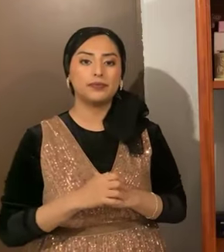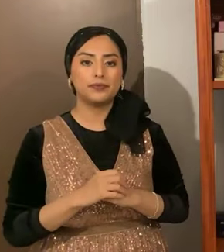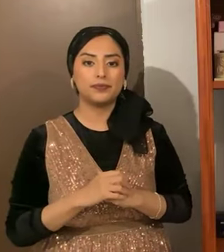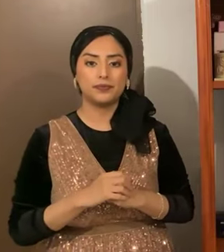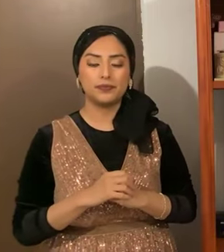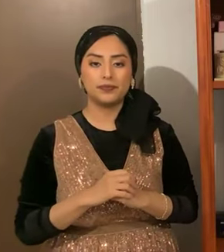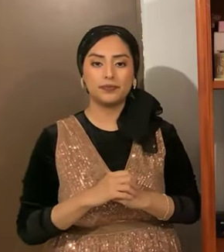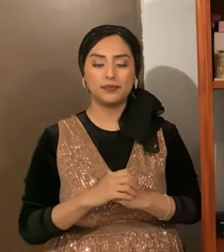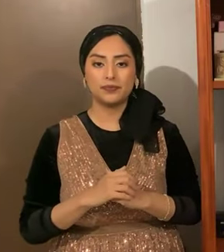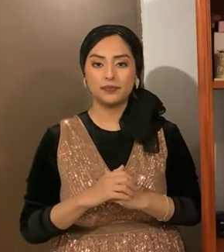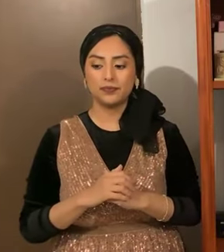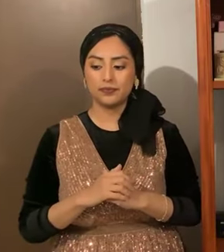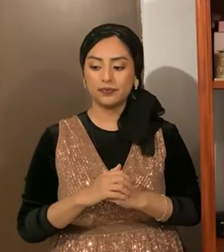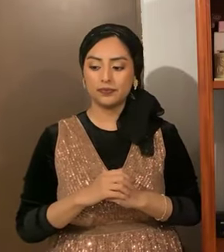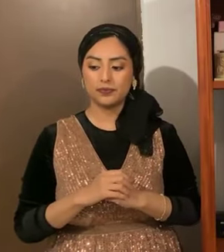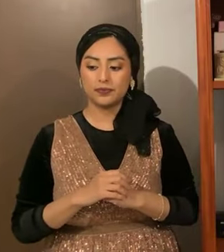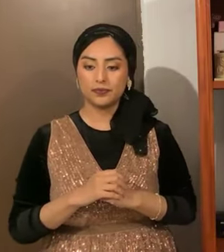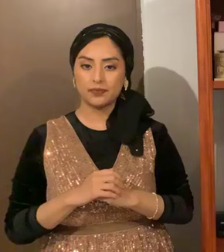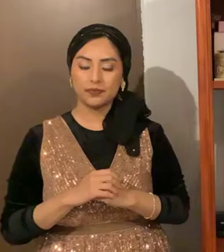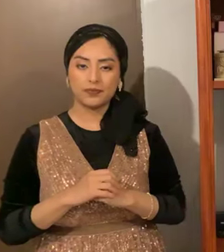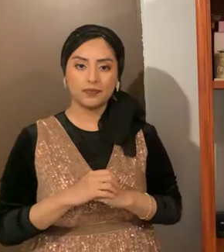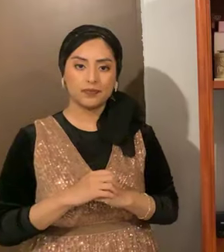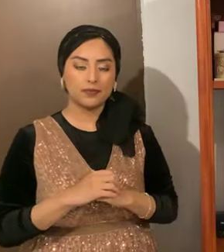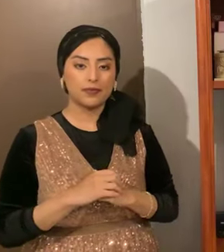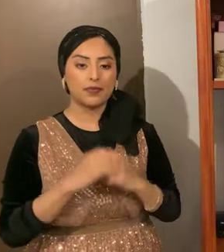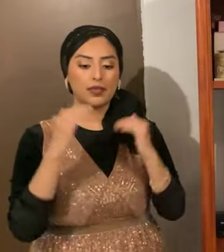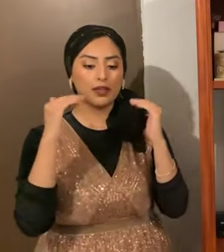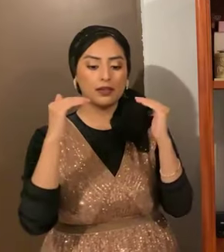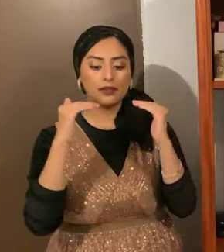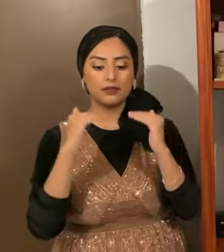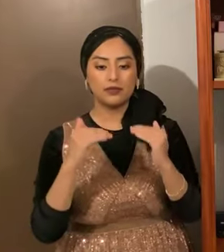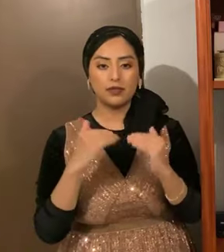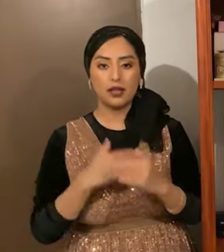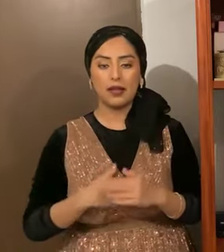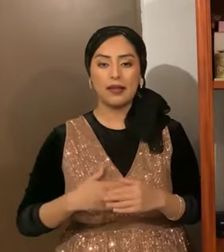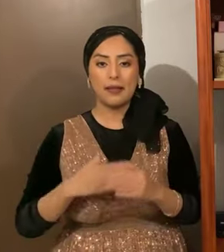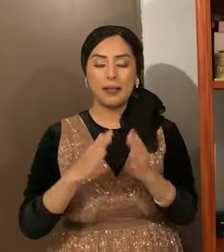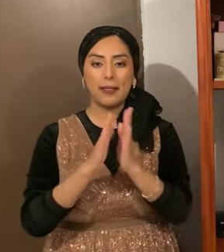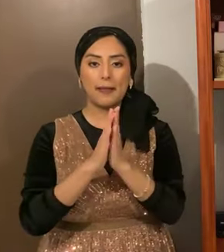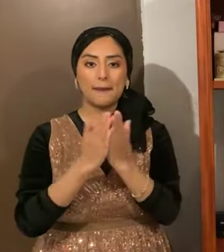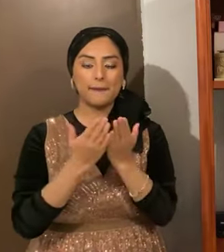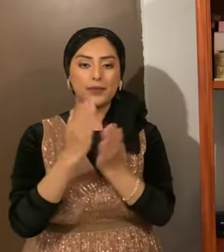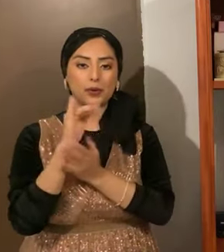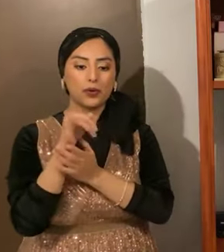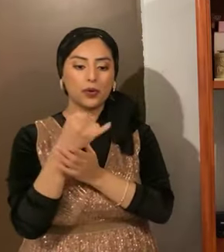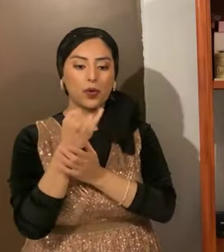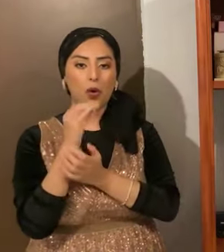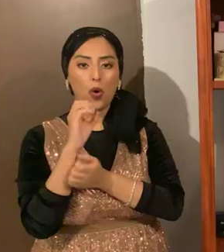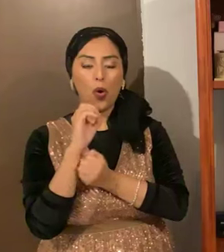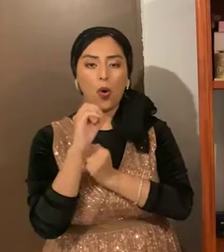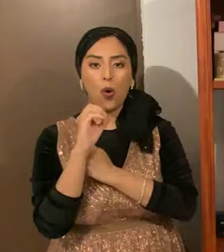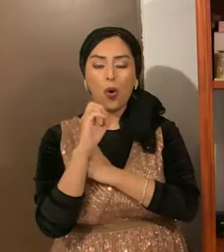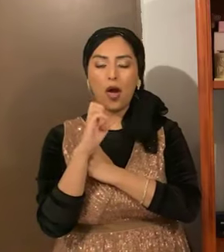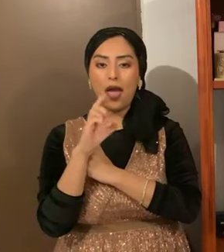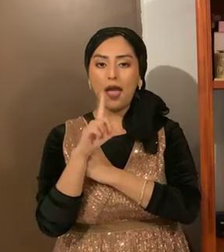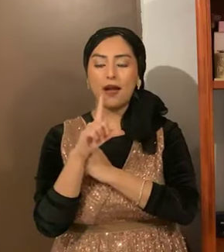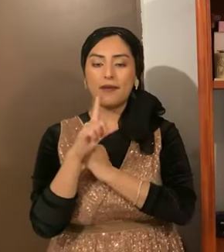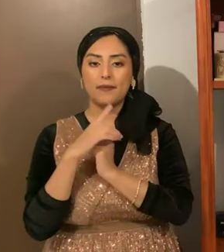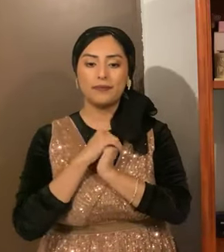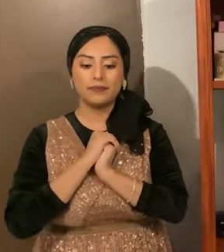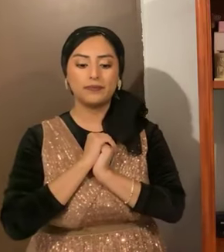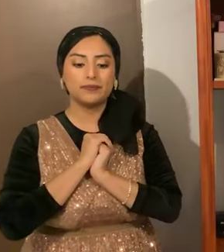¿sí? El Dios de Israel, el Elohim de Israel. Ahora vamos rápidamente para el libro de Joel, vamos para